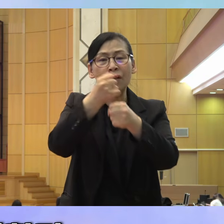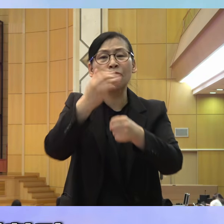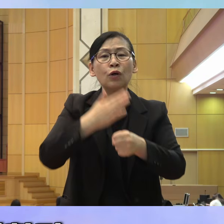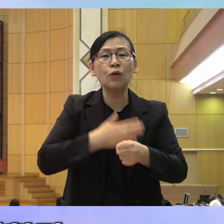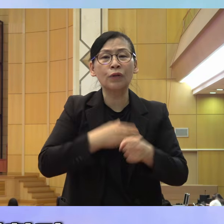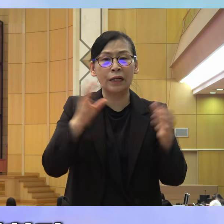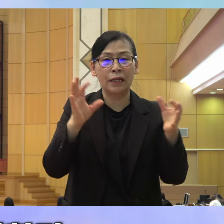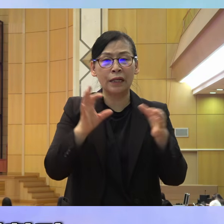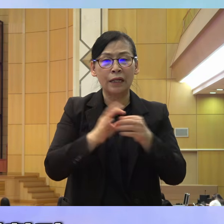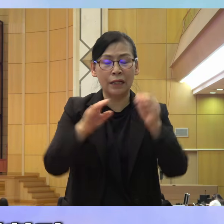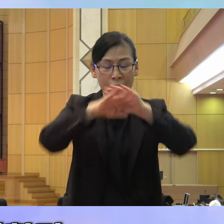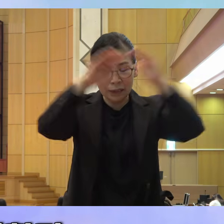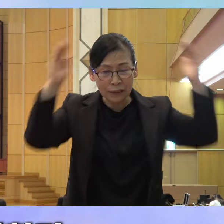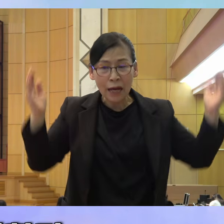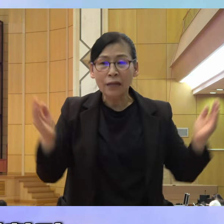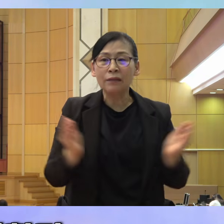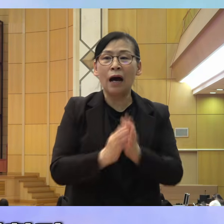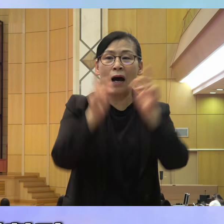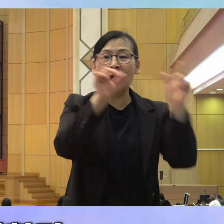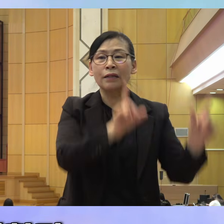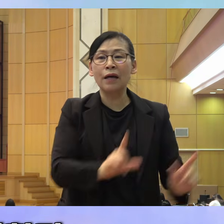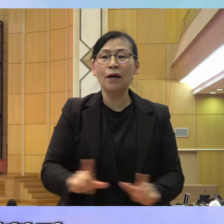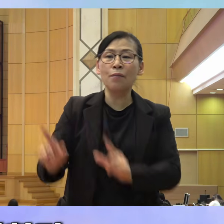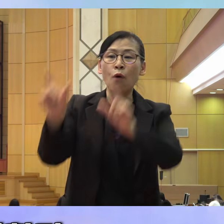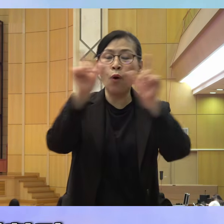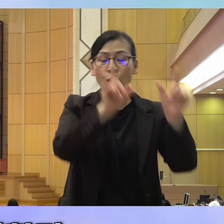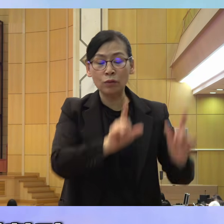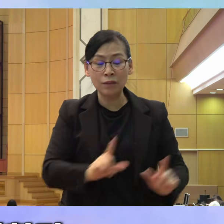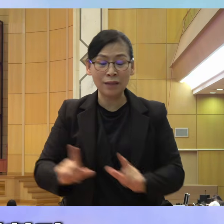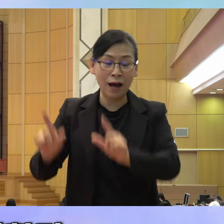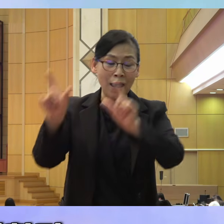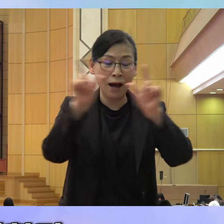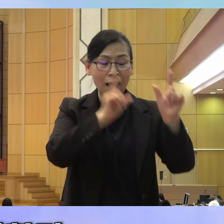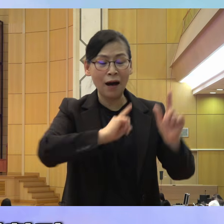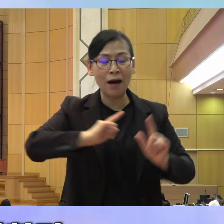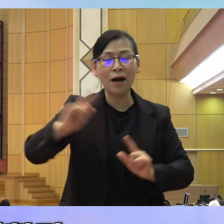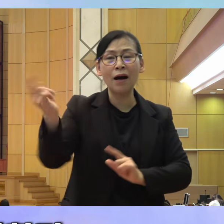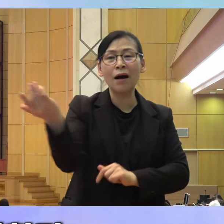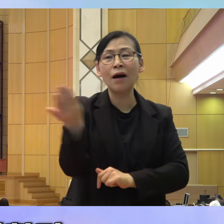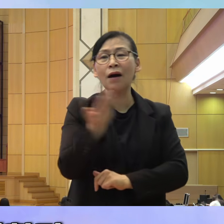주께 묶인 나의 모든 삶